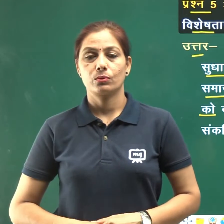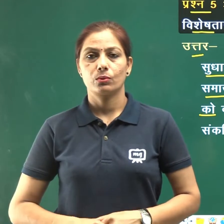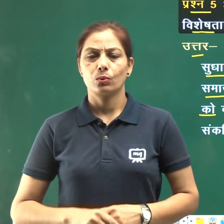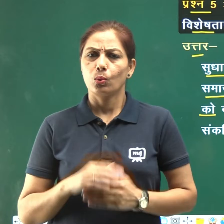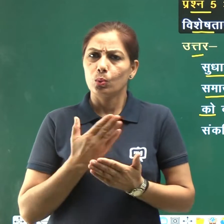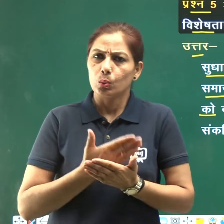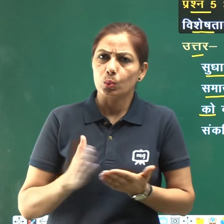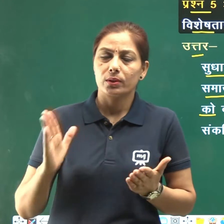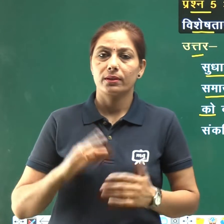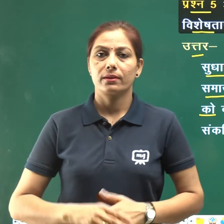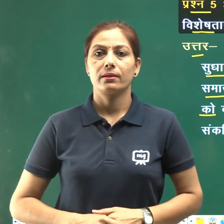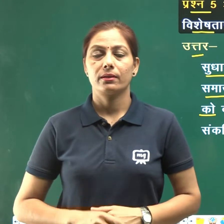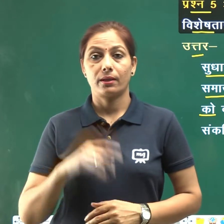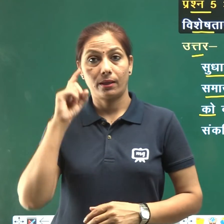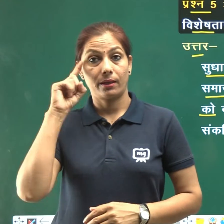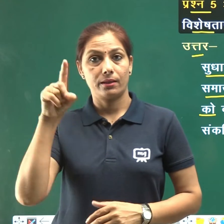दूर करने के लिए